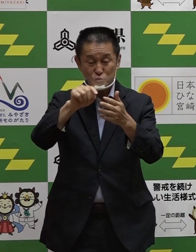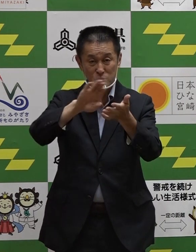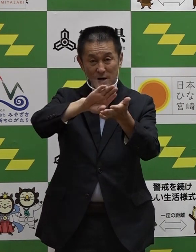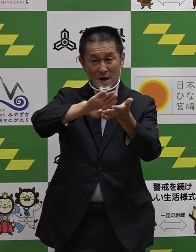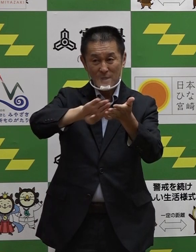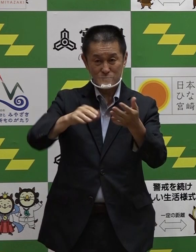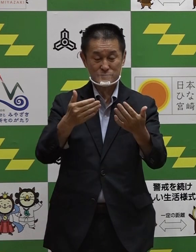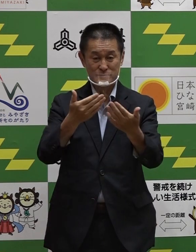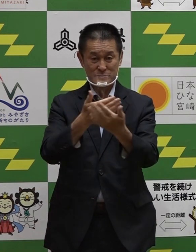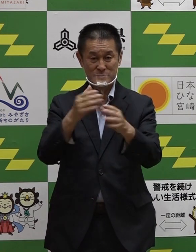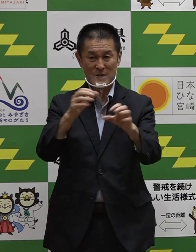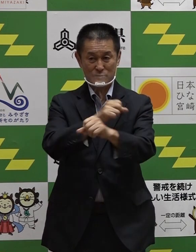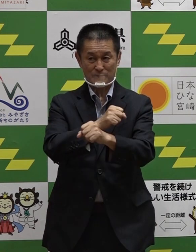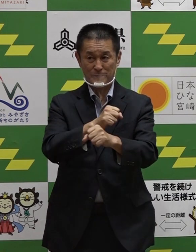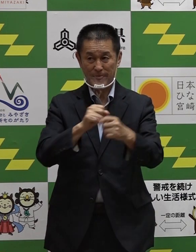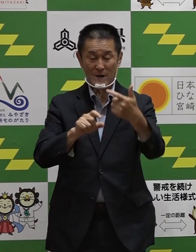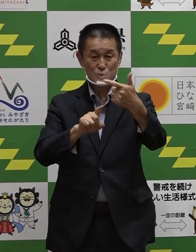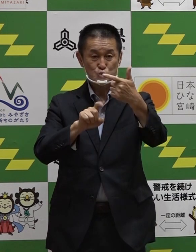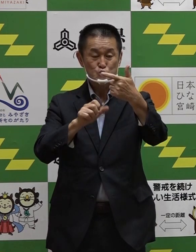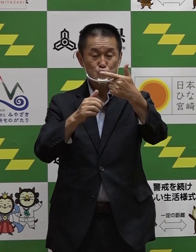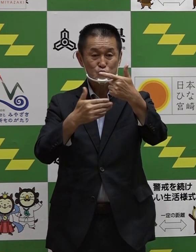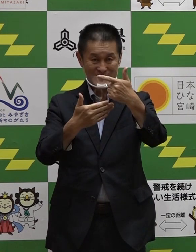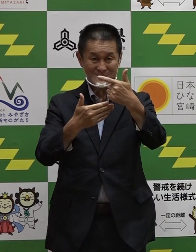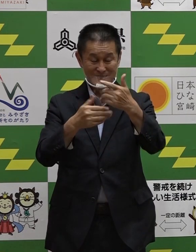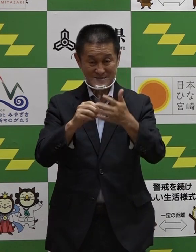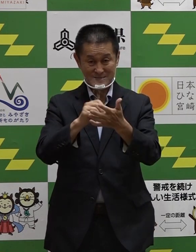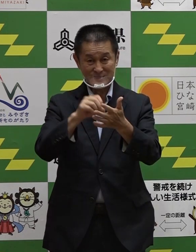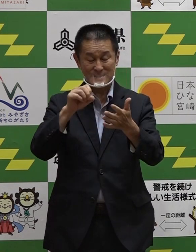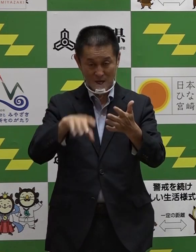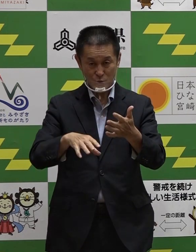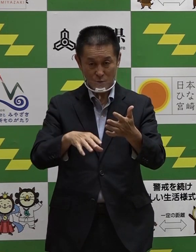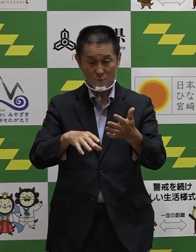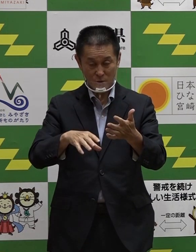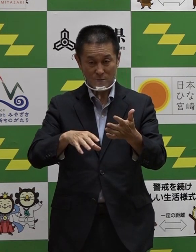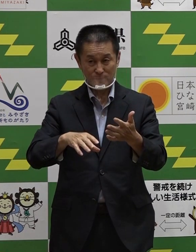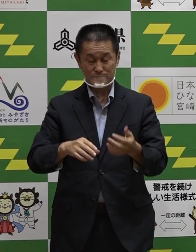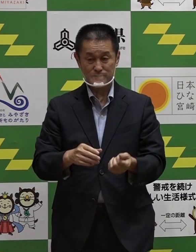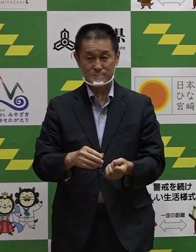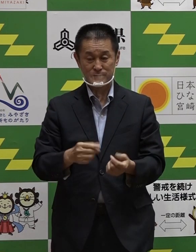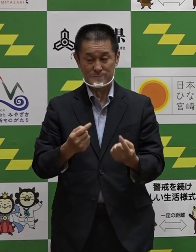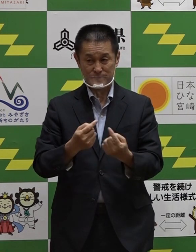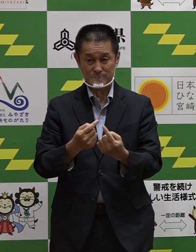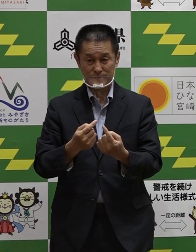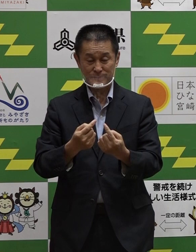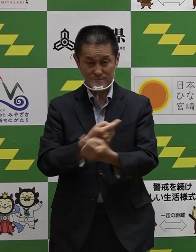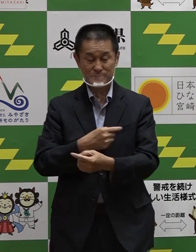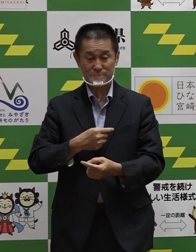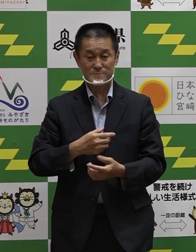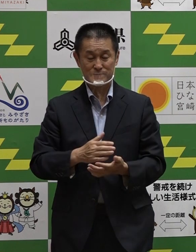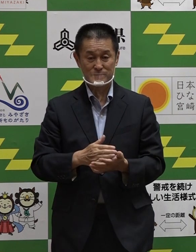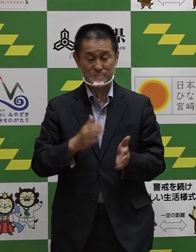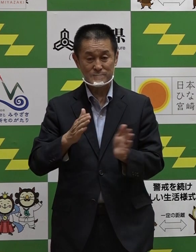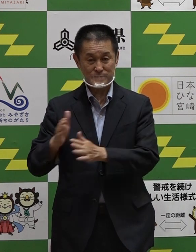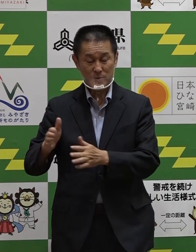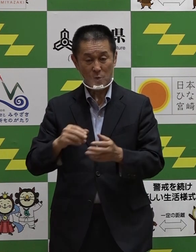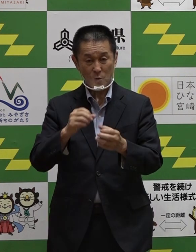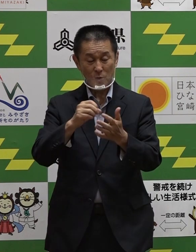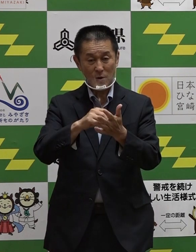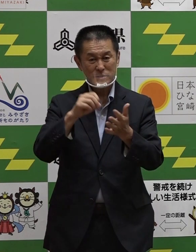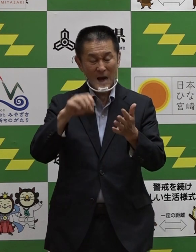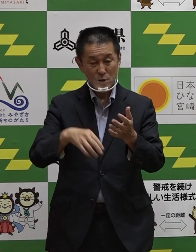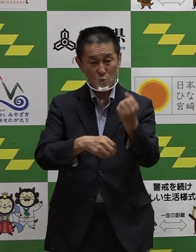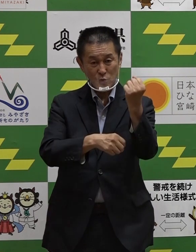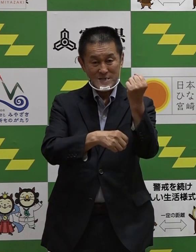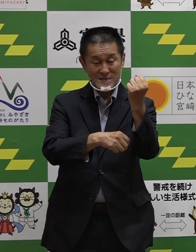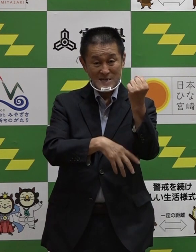解除するということになります。 19日に解除するという、 はい、 そういうことを言っているんですか。はい、その会社の何か基